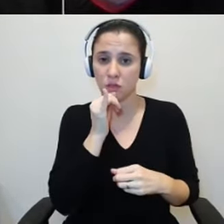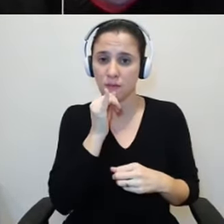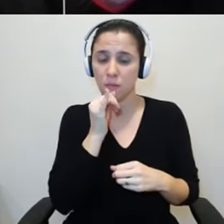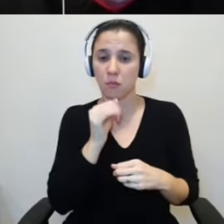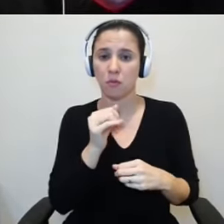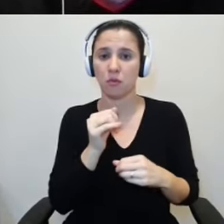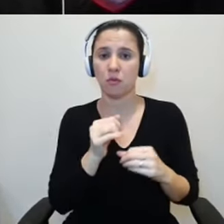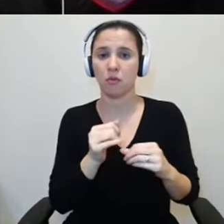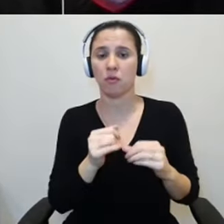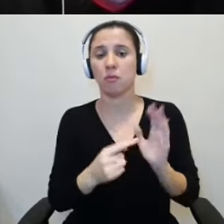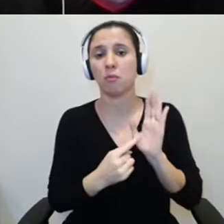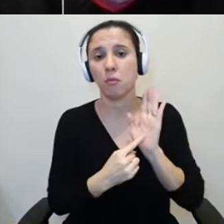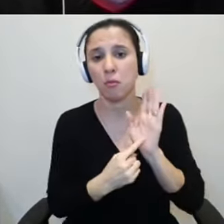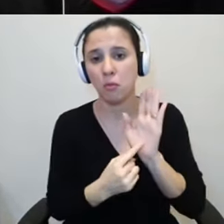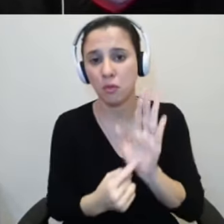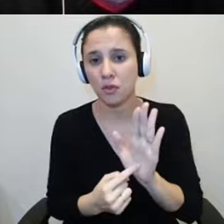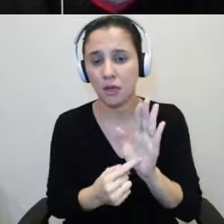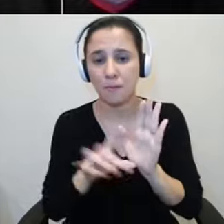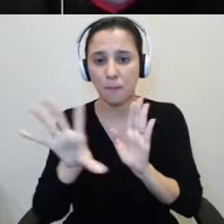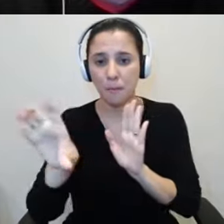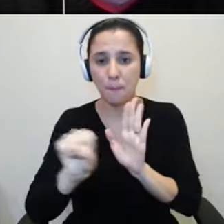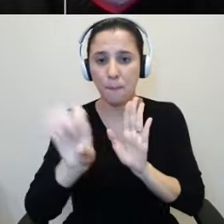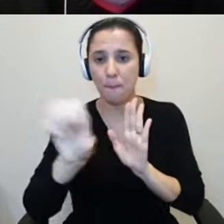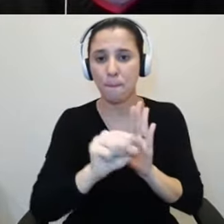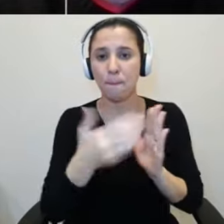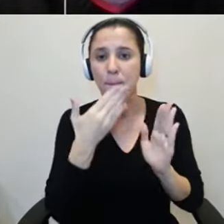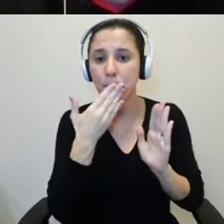aí a doação